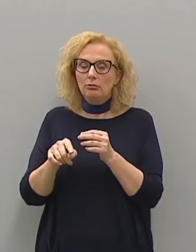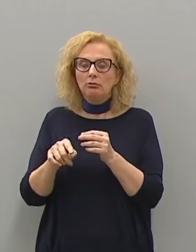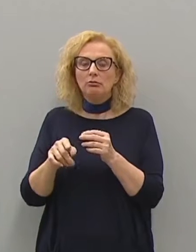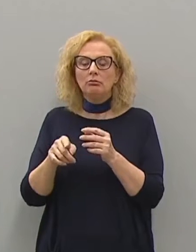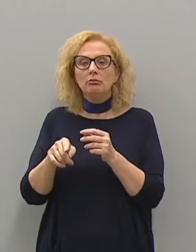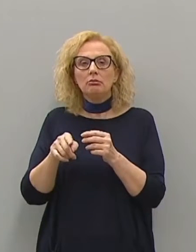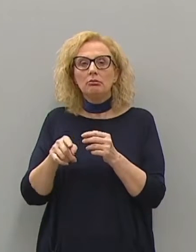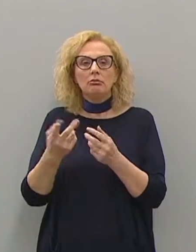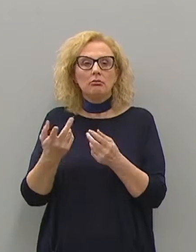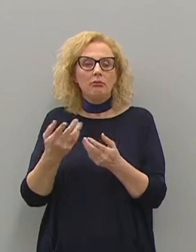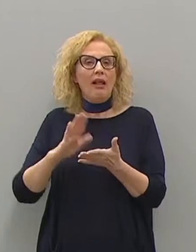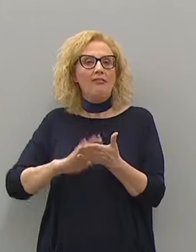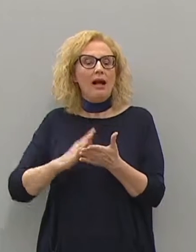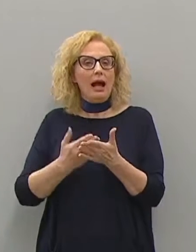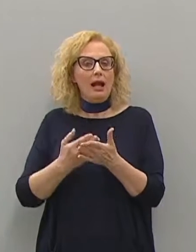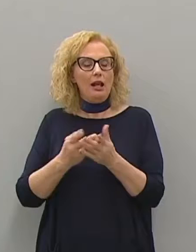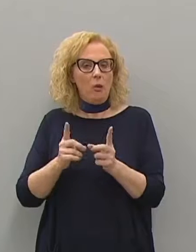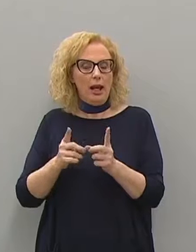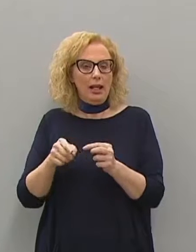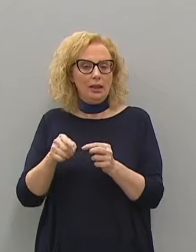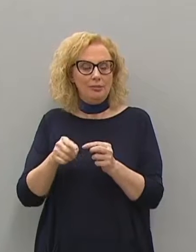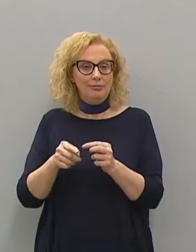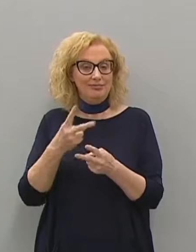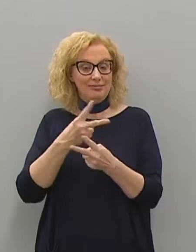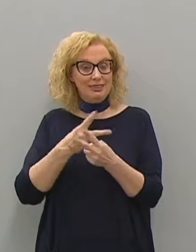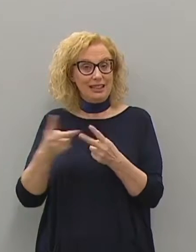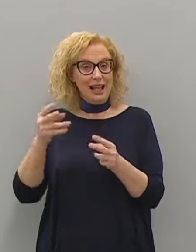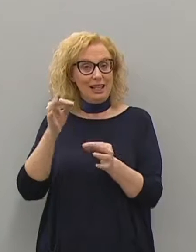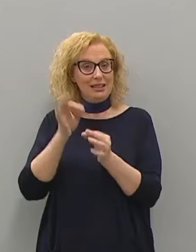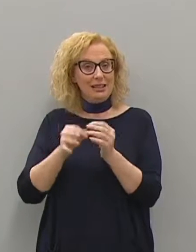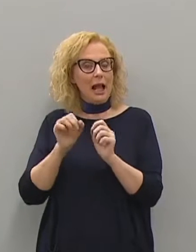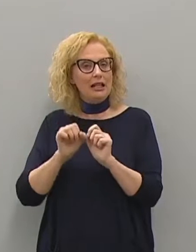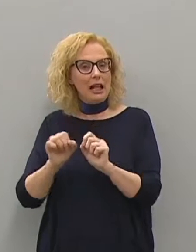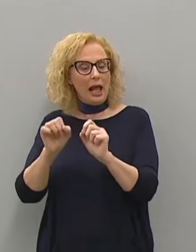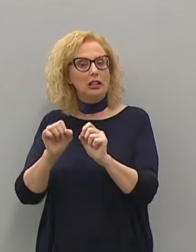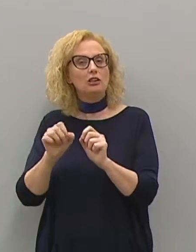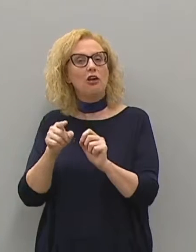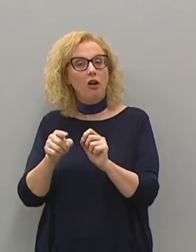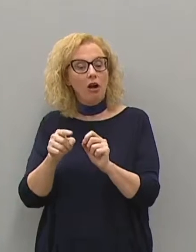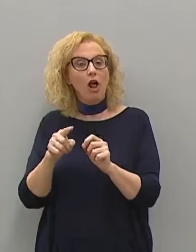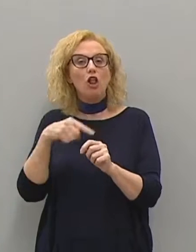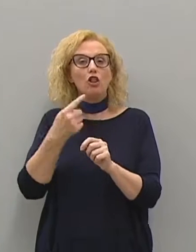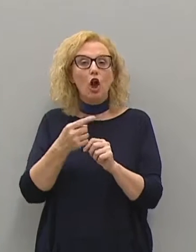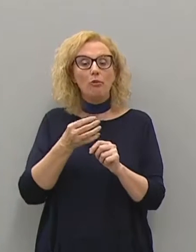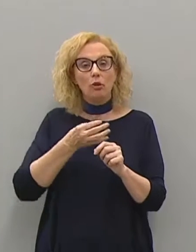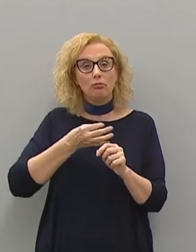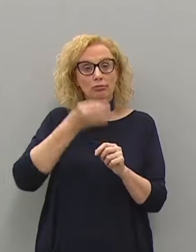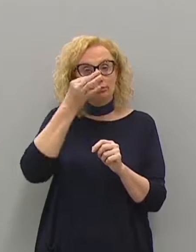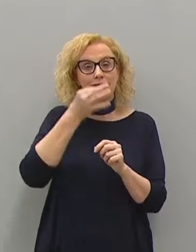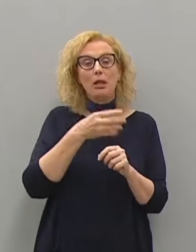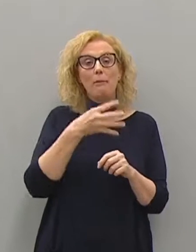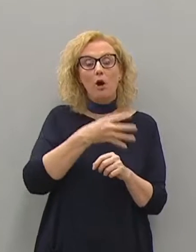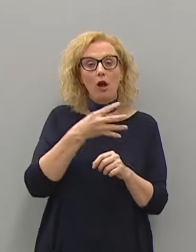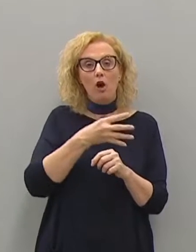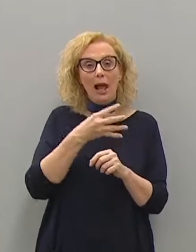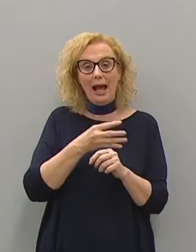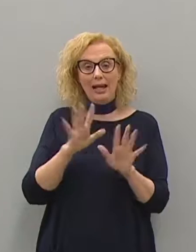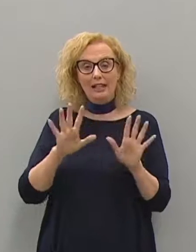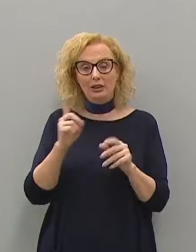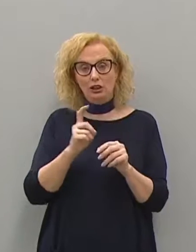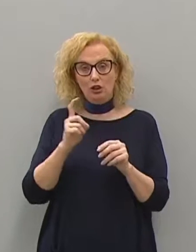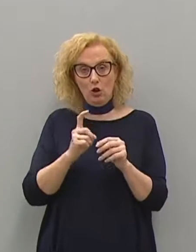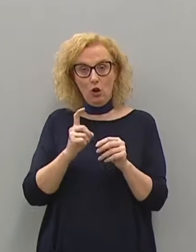testa antigenico non può essere fatto dal dal molecolare entro il centro il decimo giorno ora questa circolare